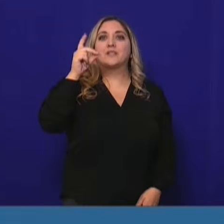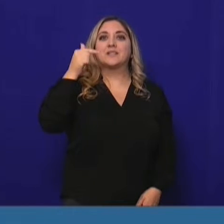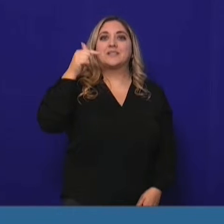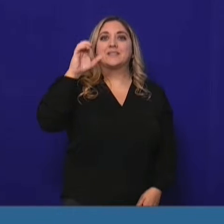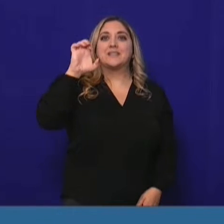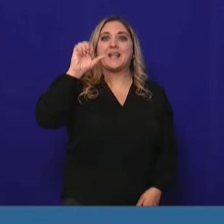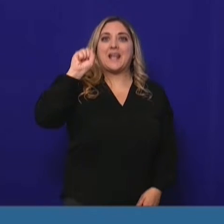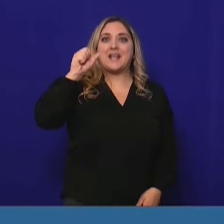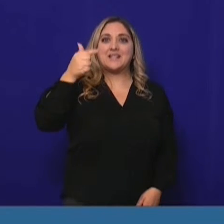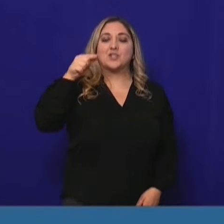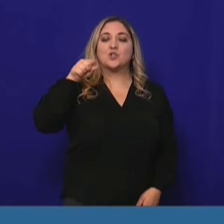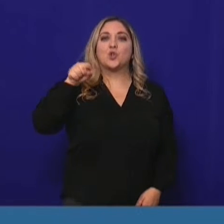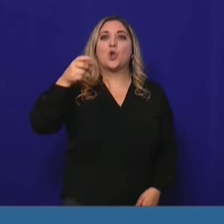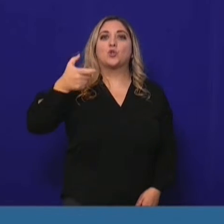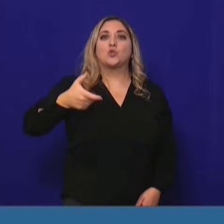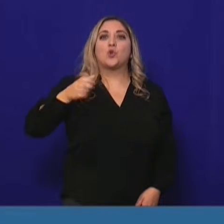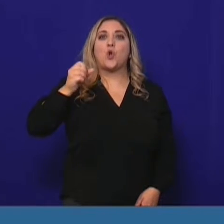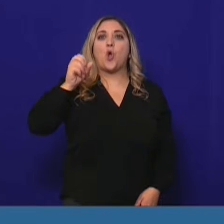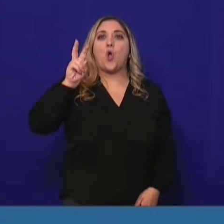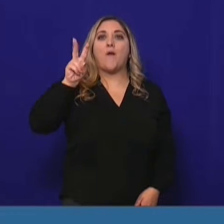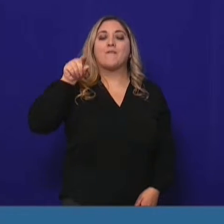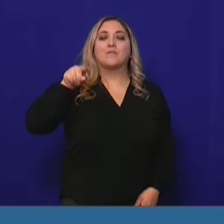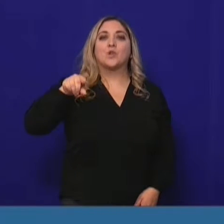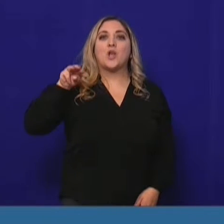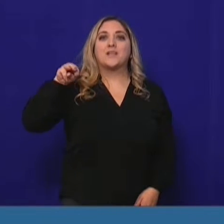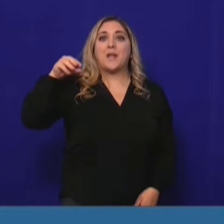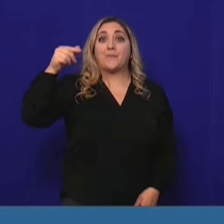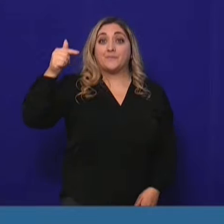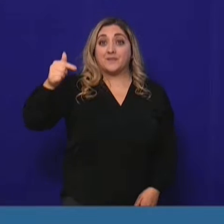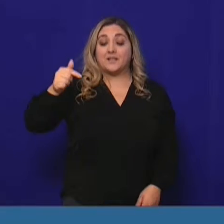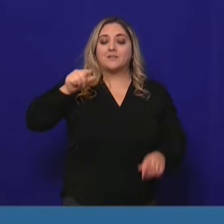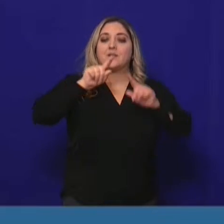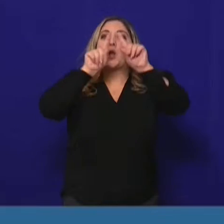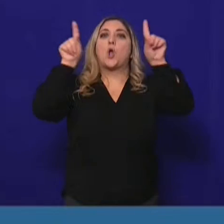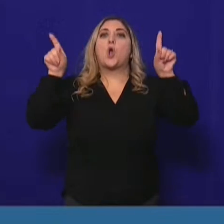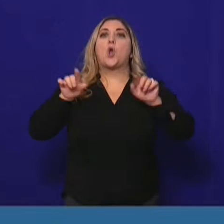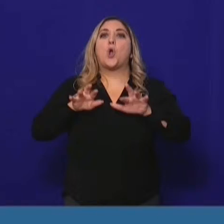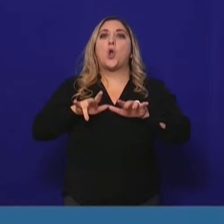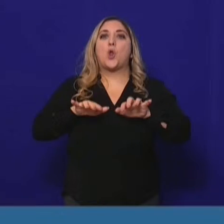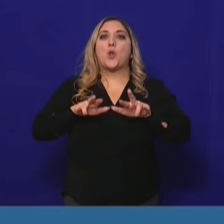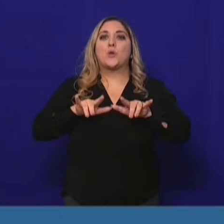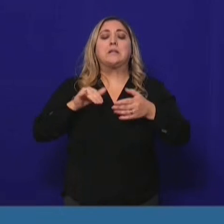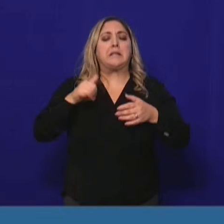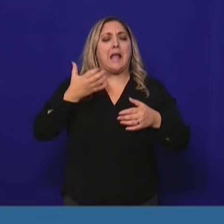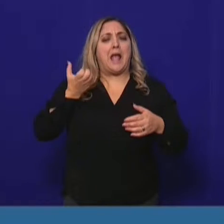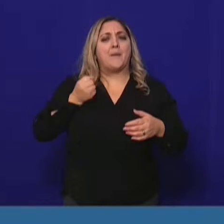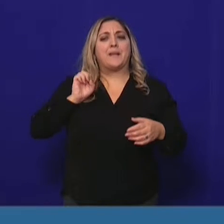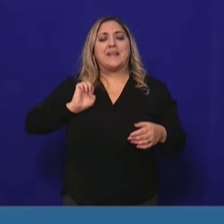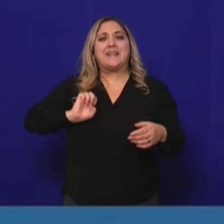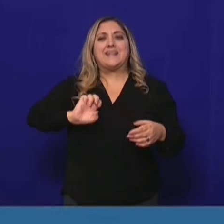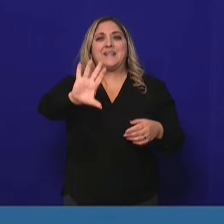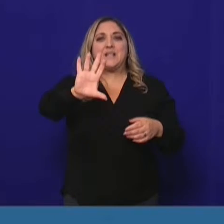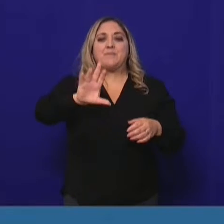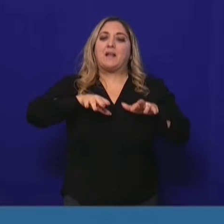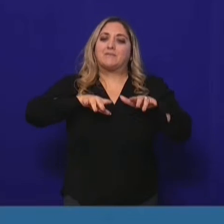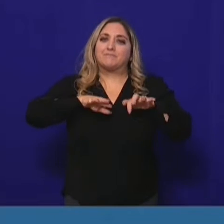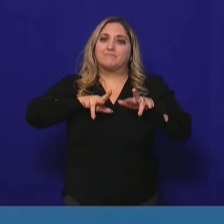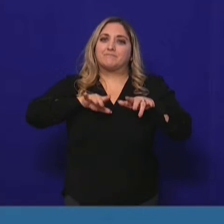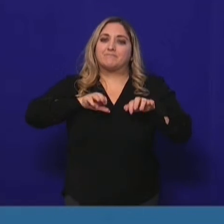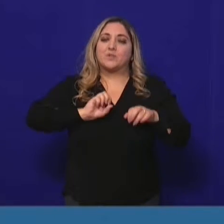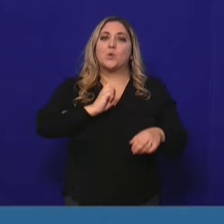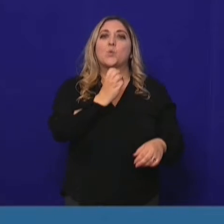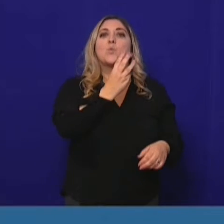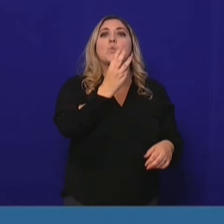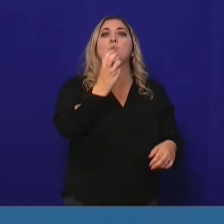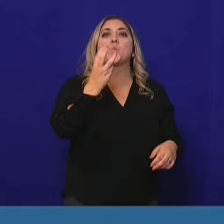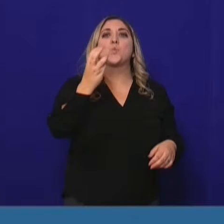covidtest.gov.mt fejn persuni li huma jużaw il-computer u għandhom email ikun jistgħu jidħlu f'dan is-sit